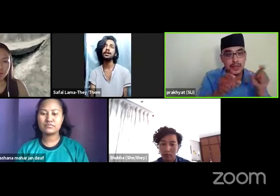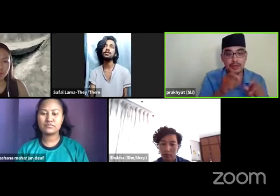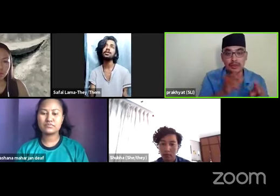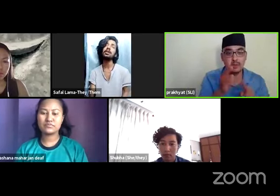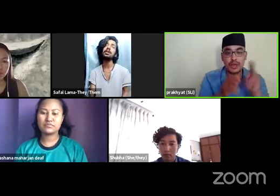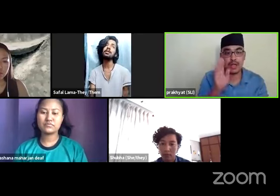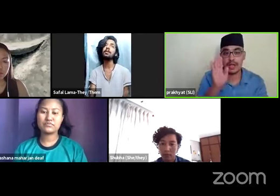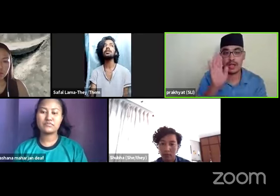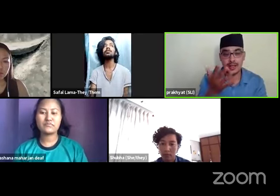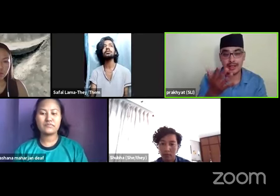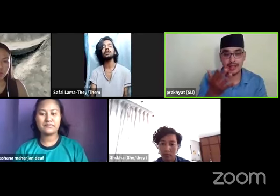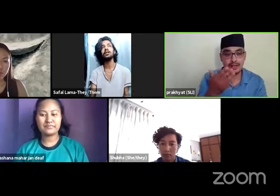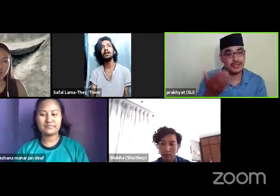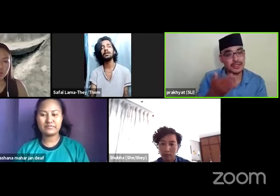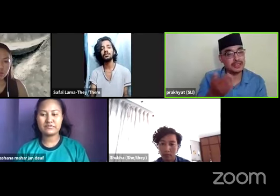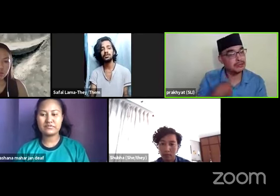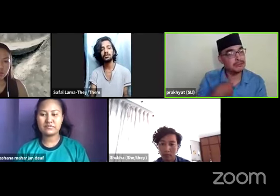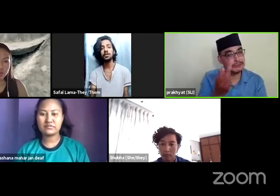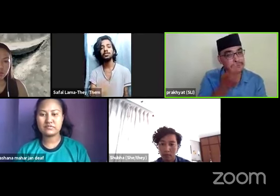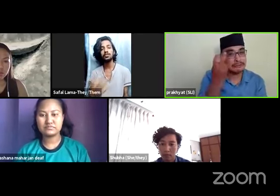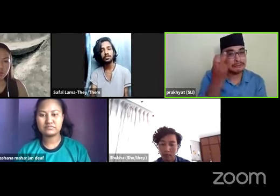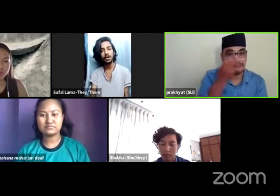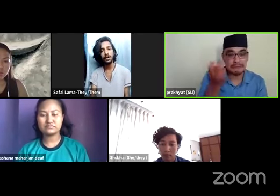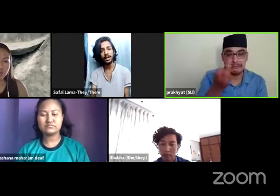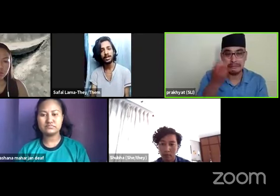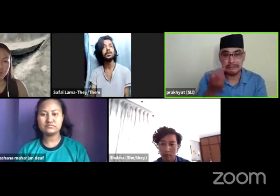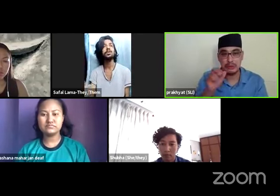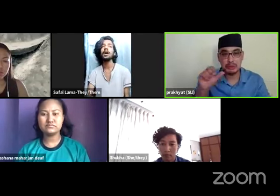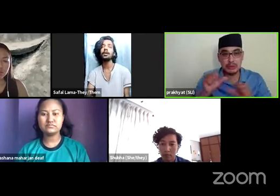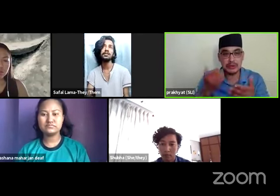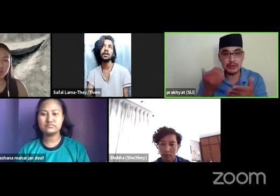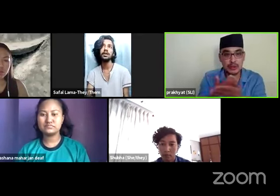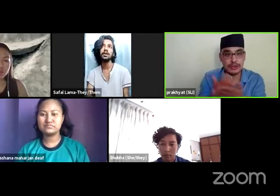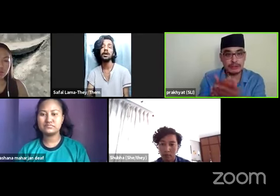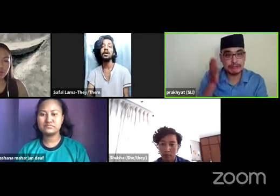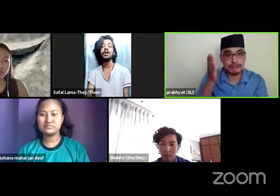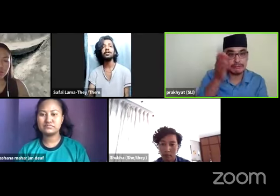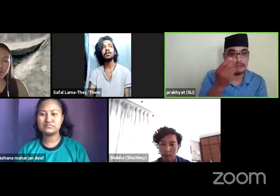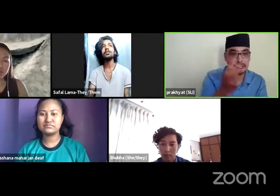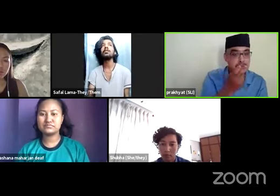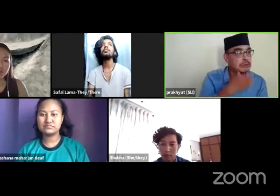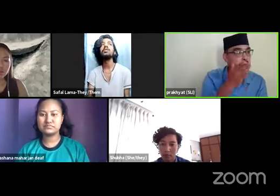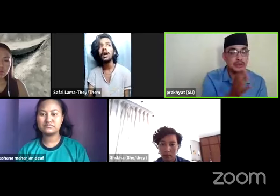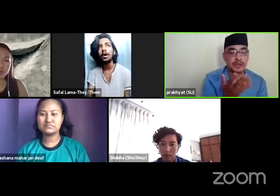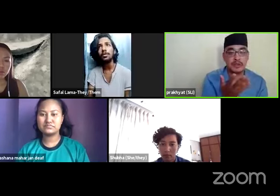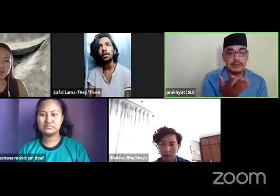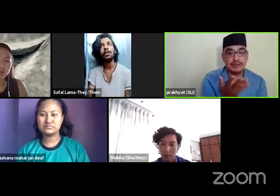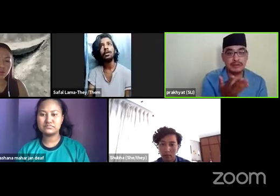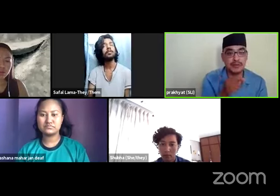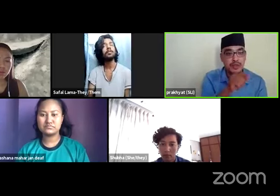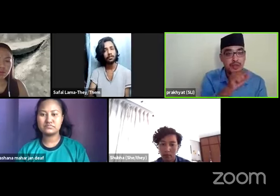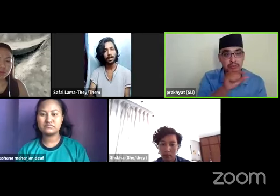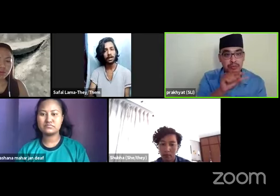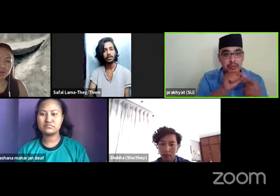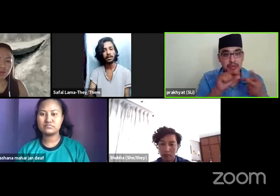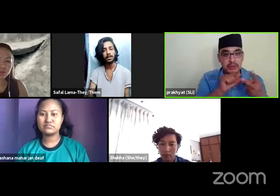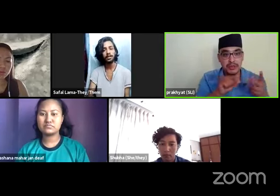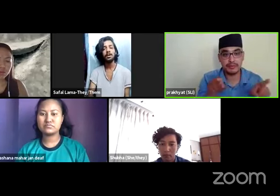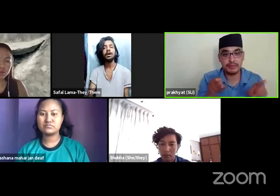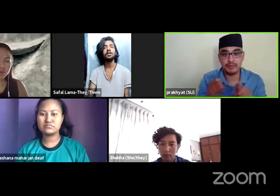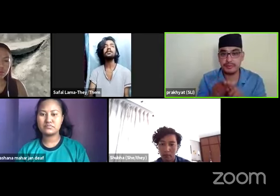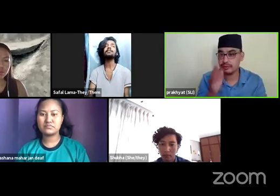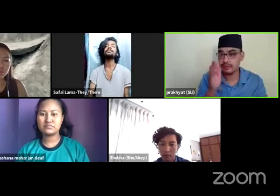रहेन कि. अनि जहिले पनि म खोज्छु जहाँ पनि खोज्छु जुनसुकै अर्गनाइजेसनमा यो कुराहरू छैन. इभन त्यो मुद्दाहरू उठाउने कुराहरूमा यो कुराहरू